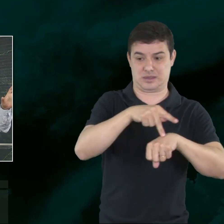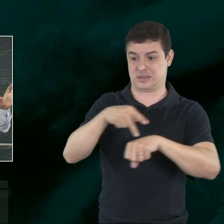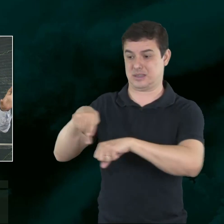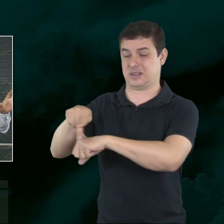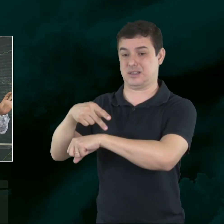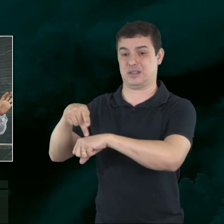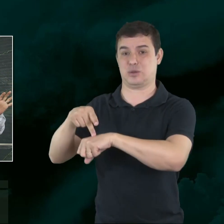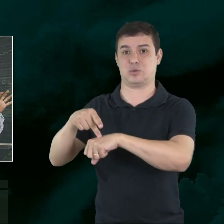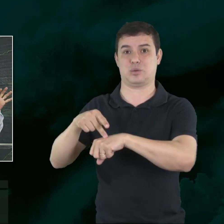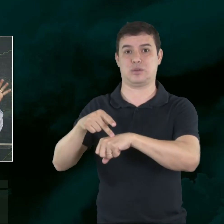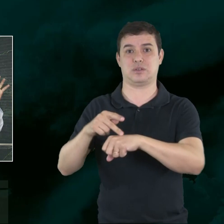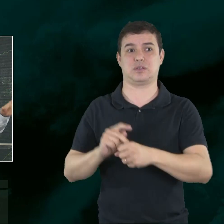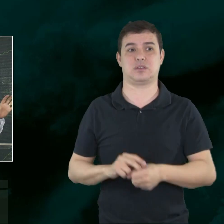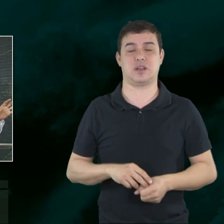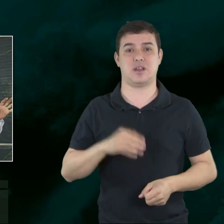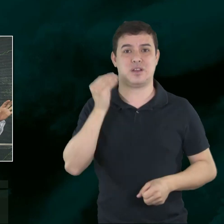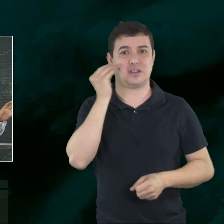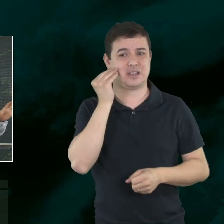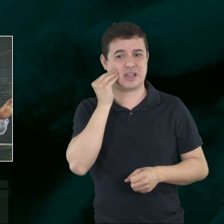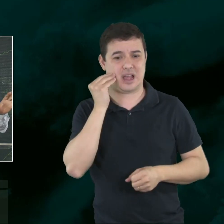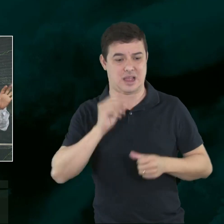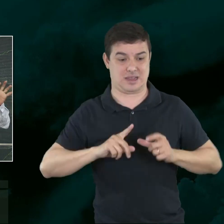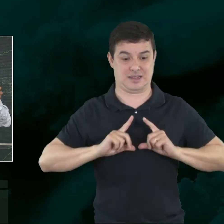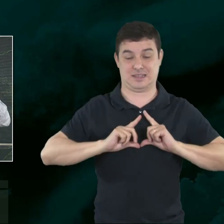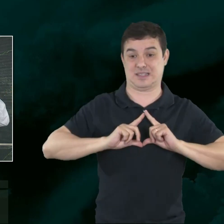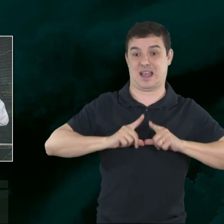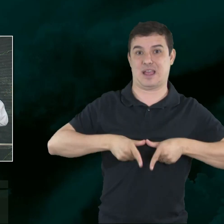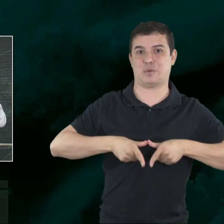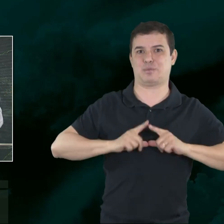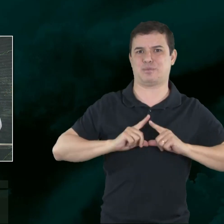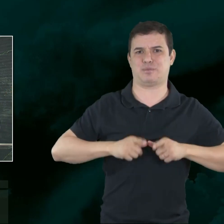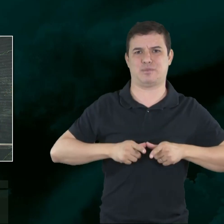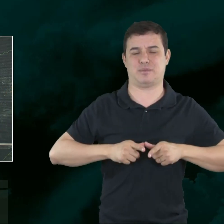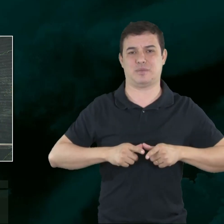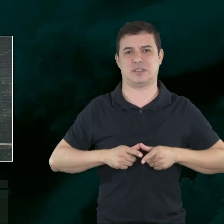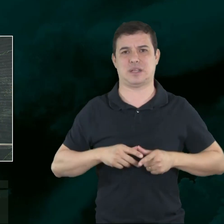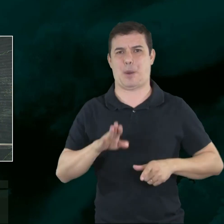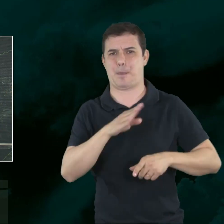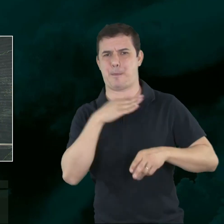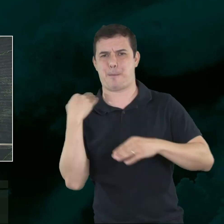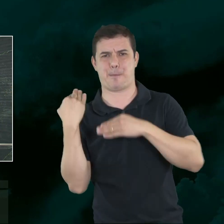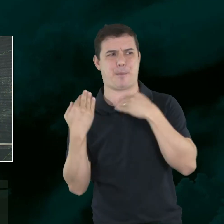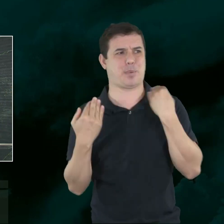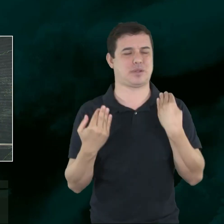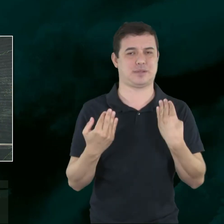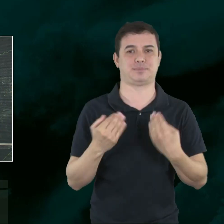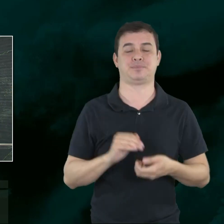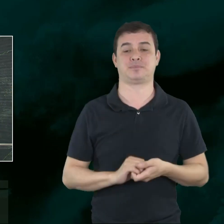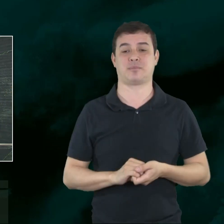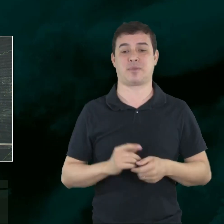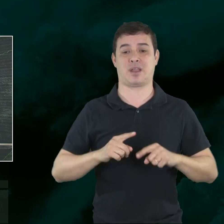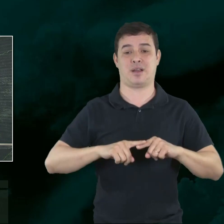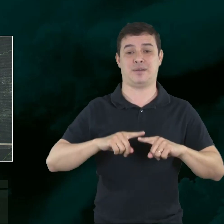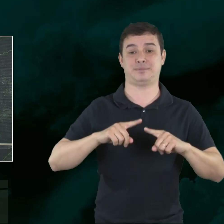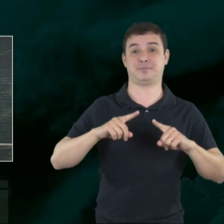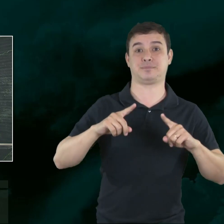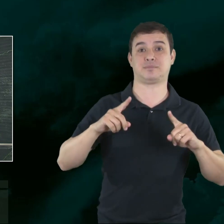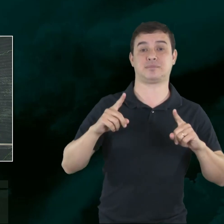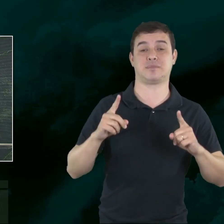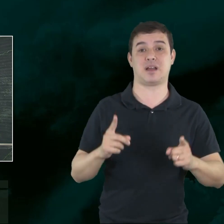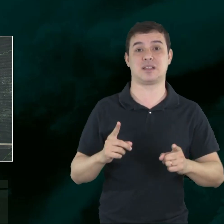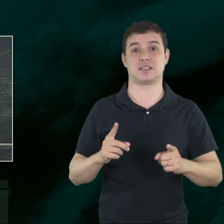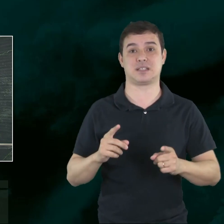né, tentarem odiarem, né, e também matarem. Tá? Mas, de qualquer forma,